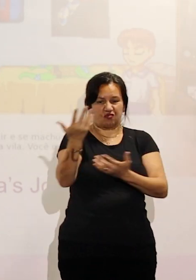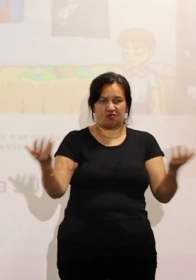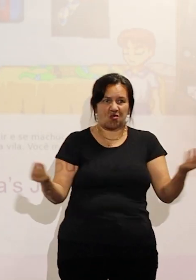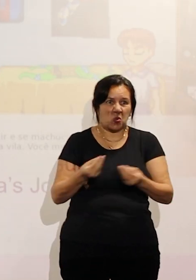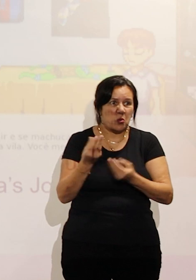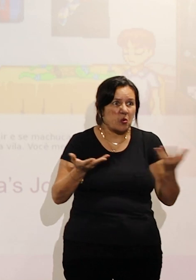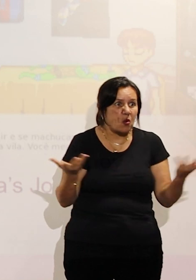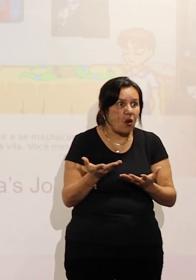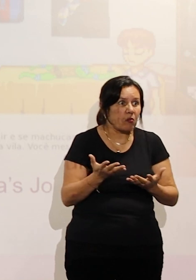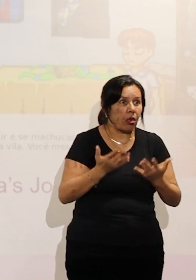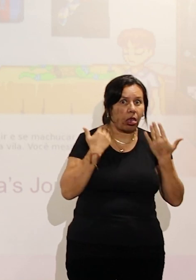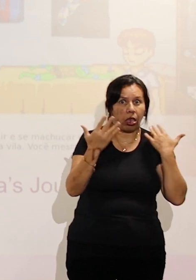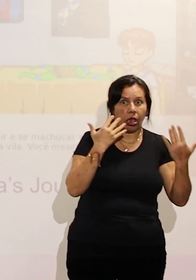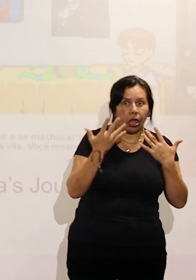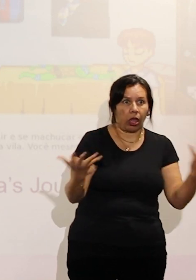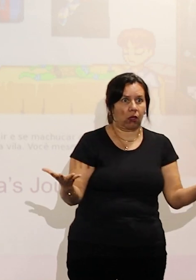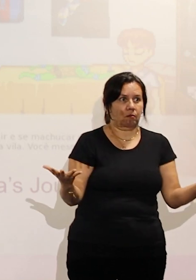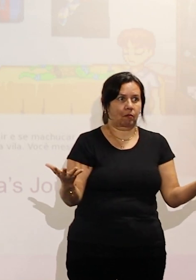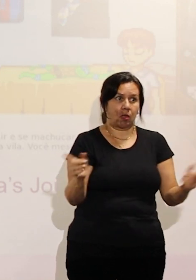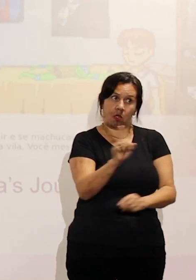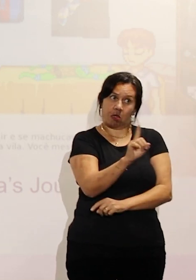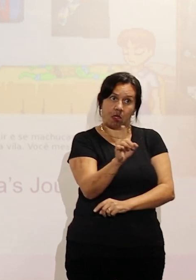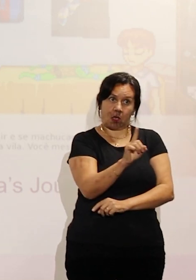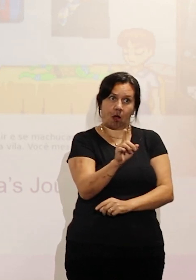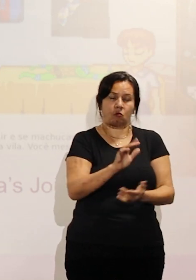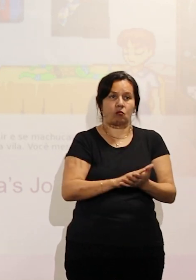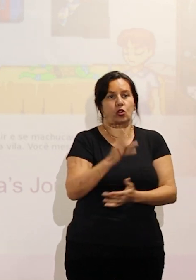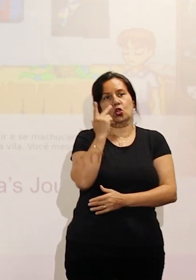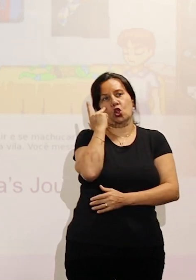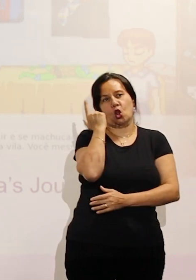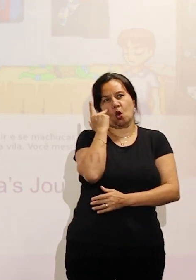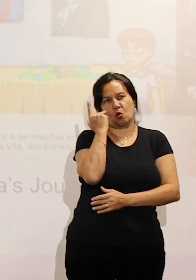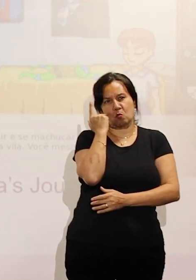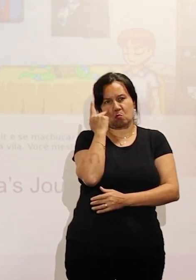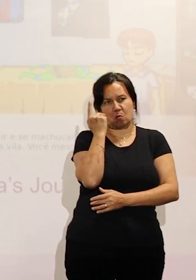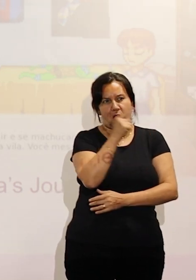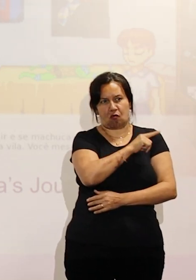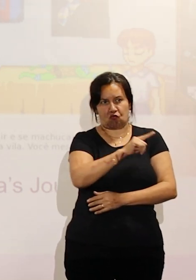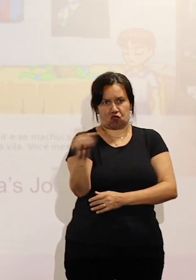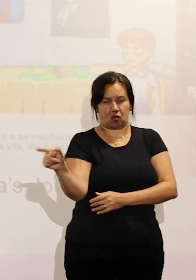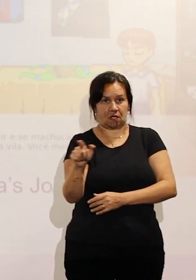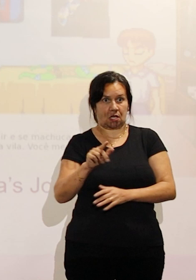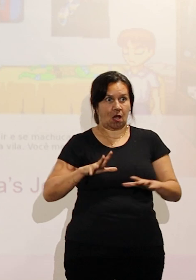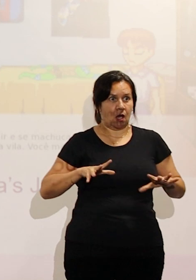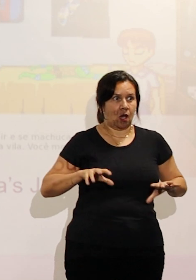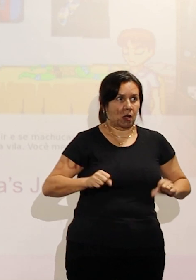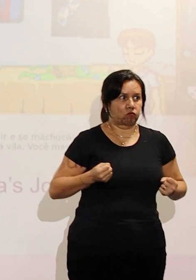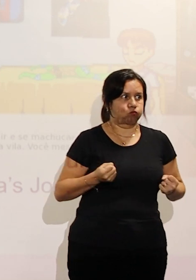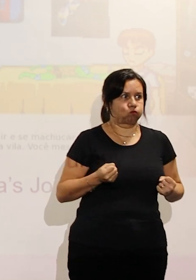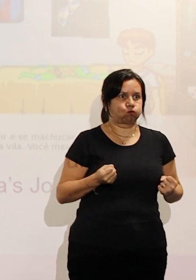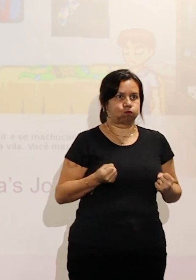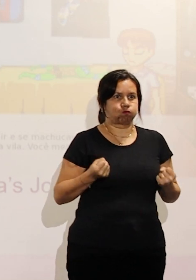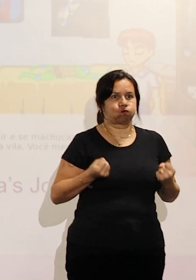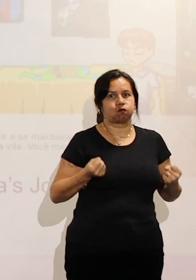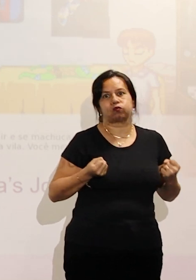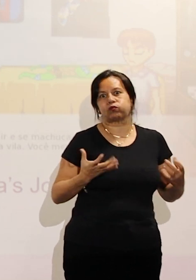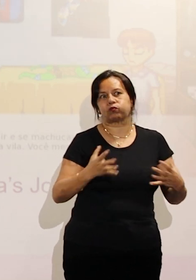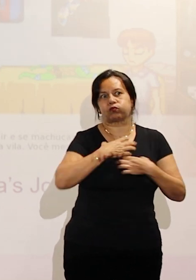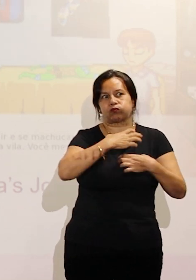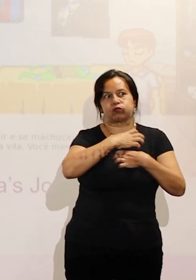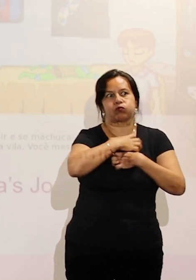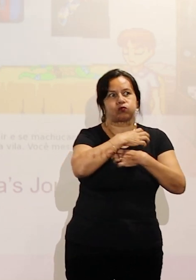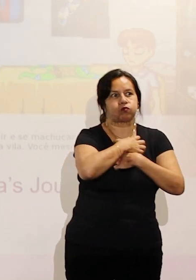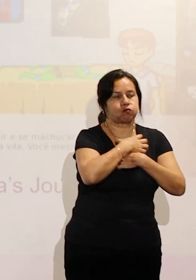choque psicológico. Não, você não vai fazer uma arte fofinha. O normal é você já causar uma tensão o tempo todo. Você pega um Resident